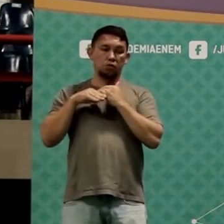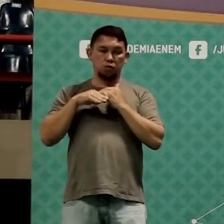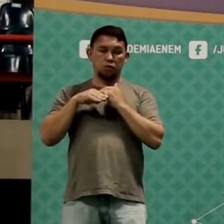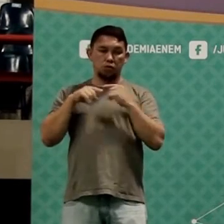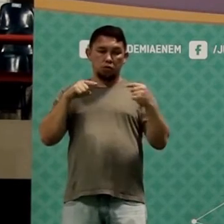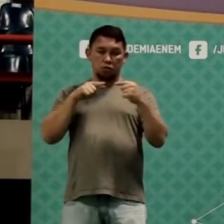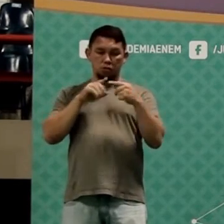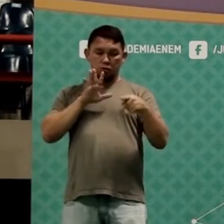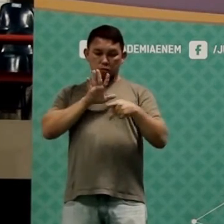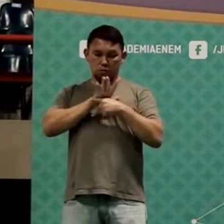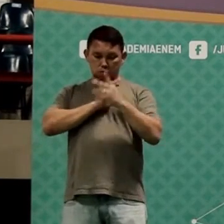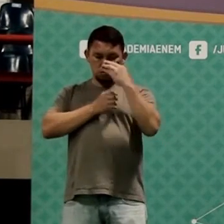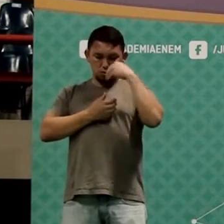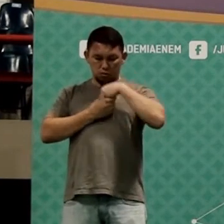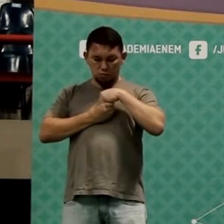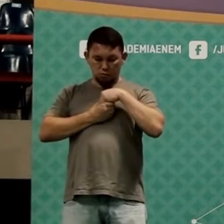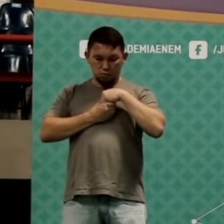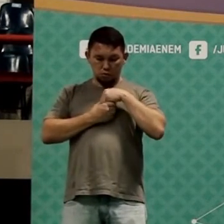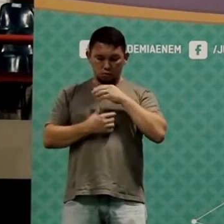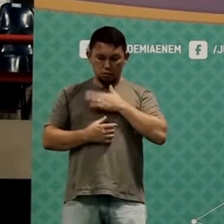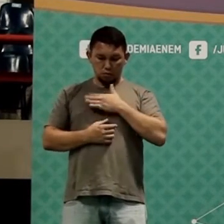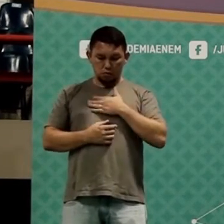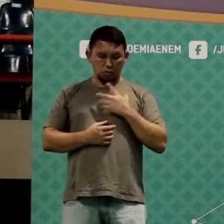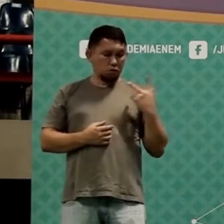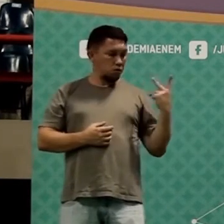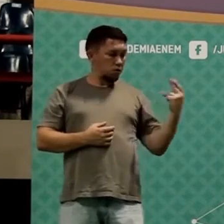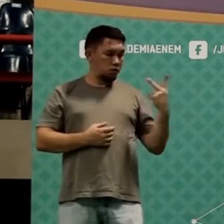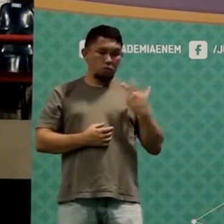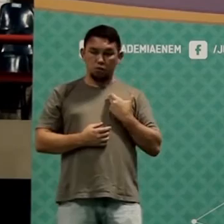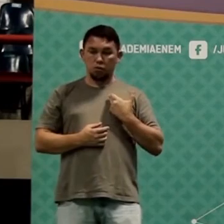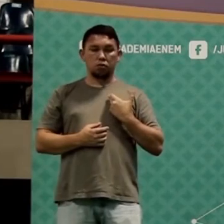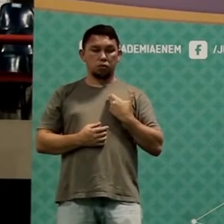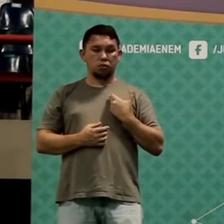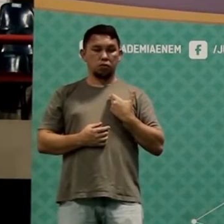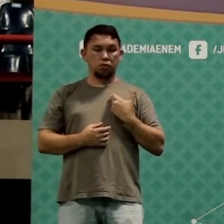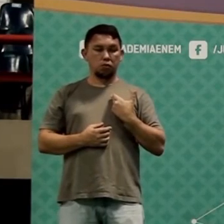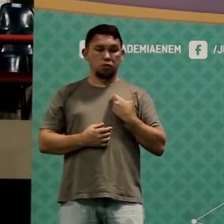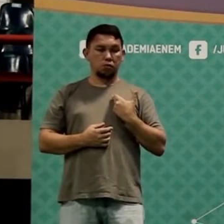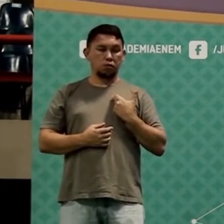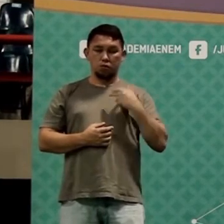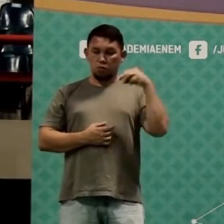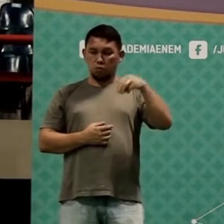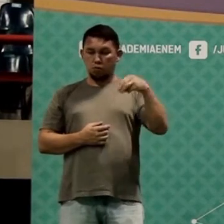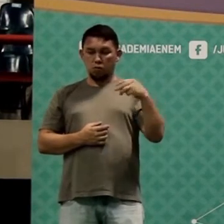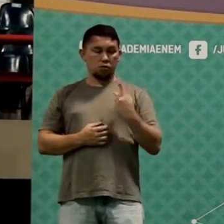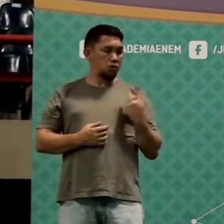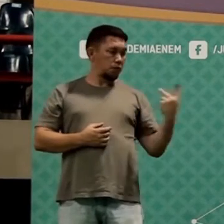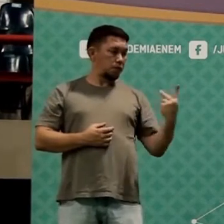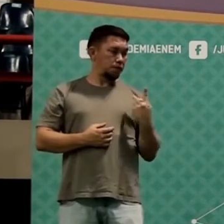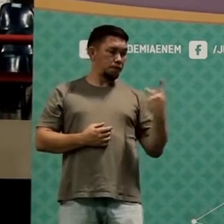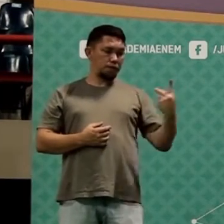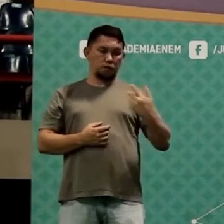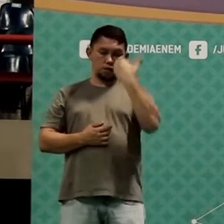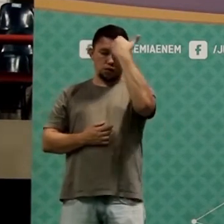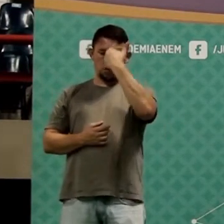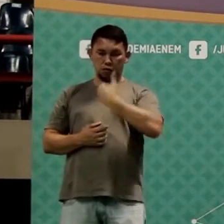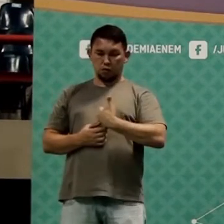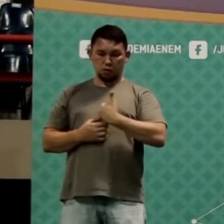sua proporção. A minha proporção é a mesma dele. Então, matematicamente, nós temos a mesma